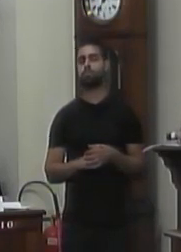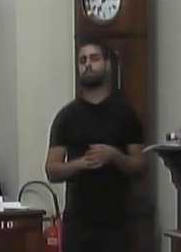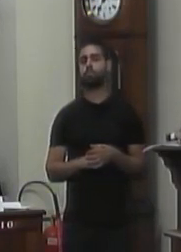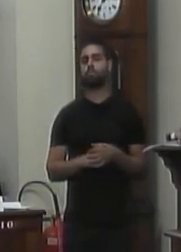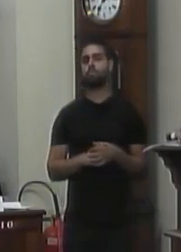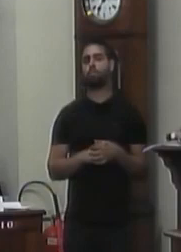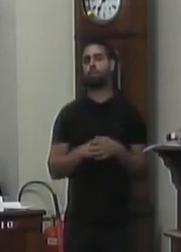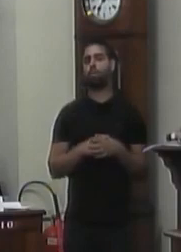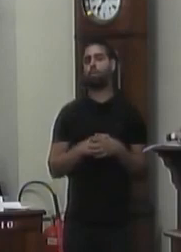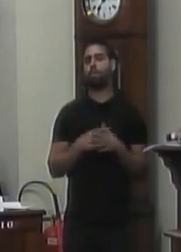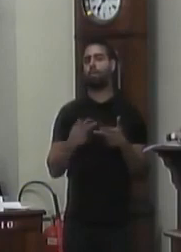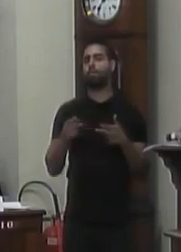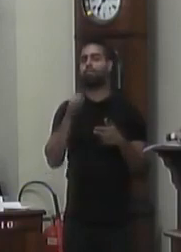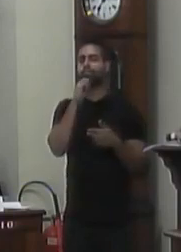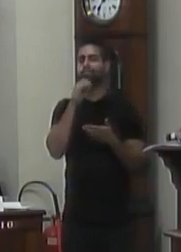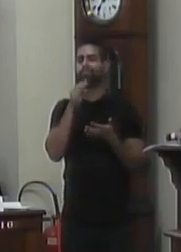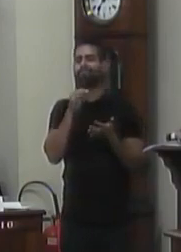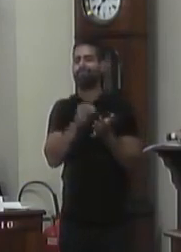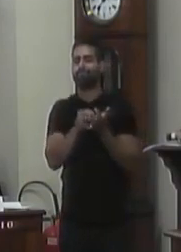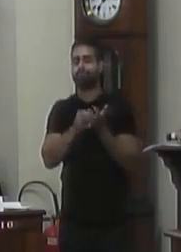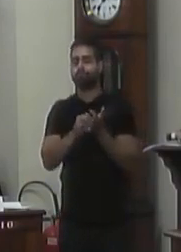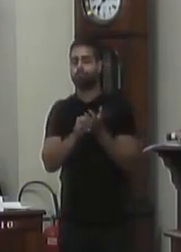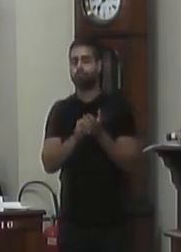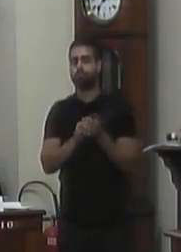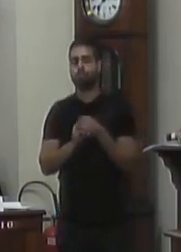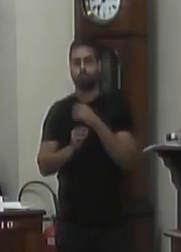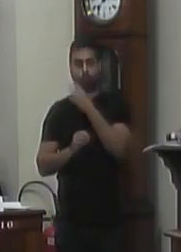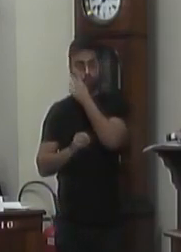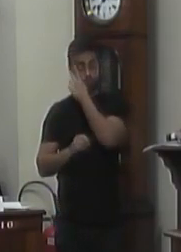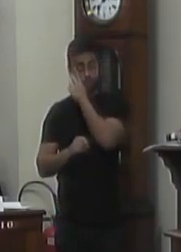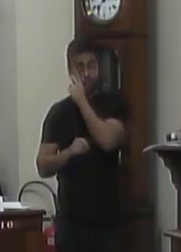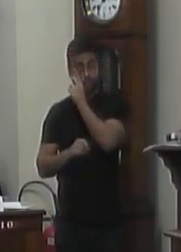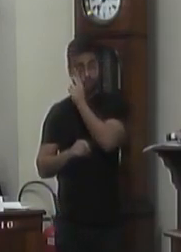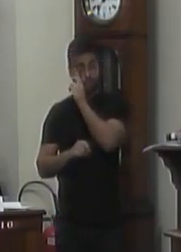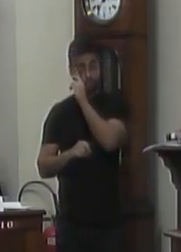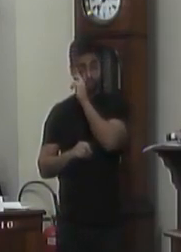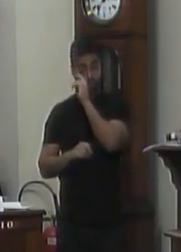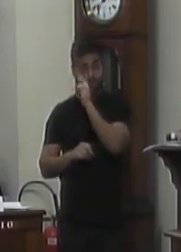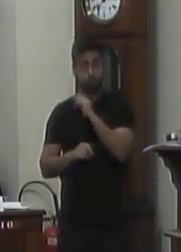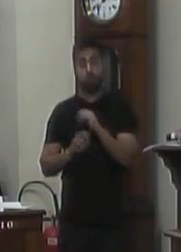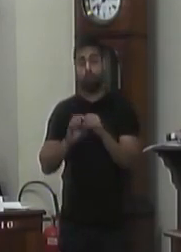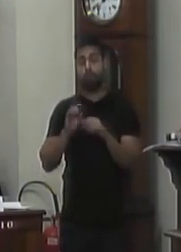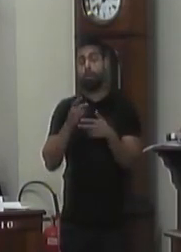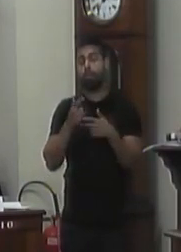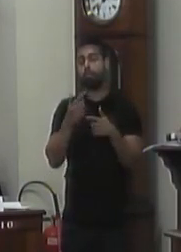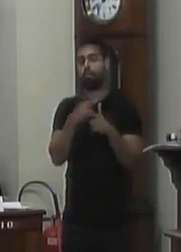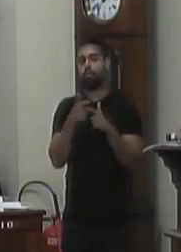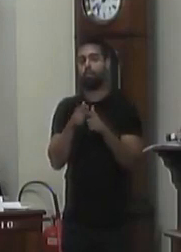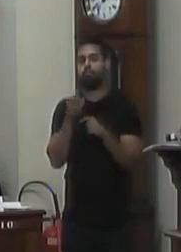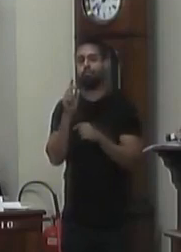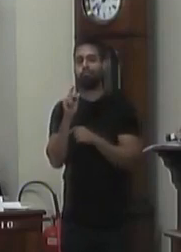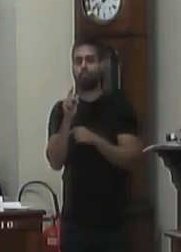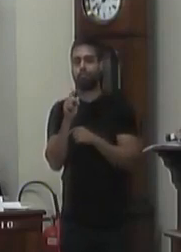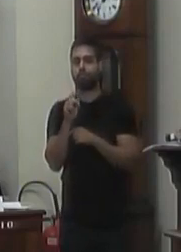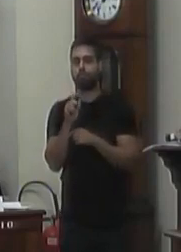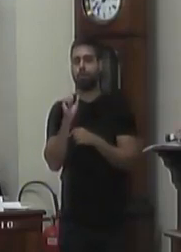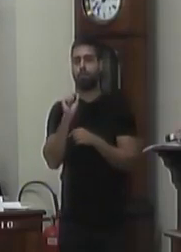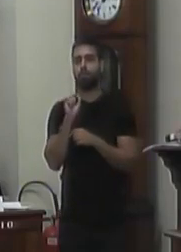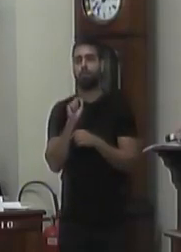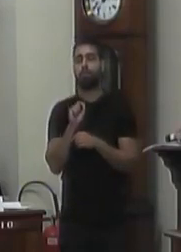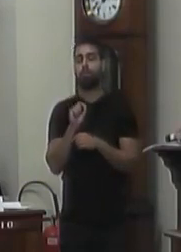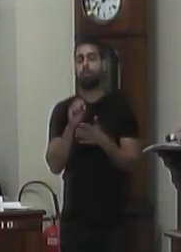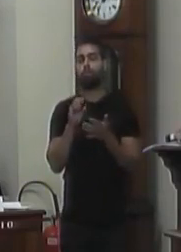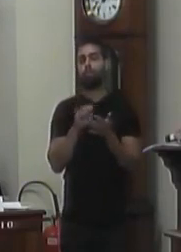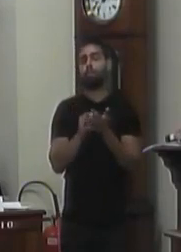falhas, ela não é pelo cunho financeiro, é pelo cunho